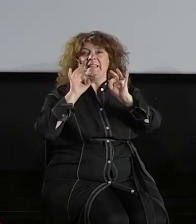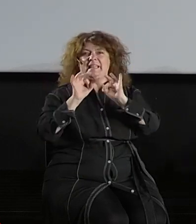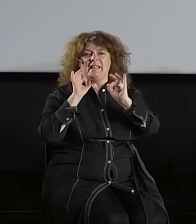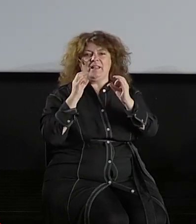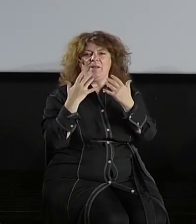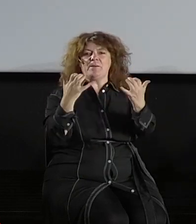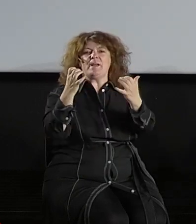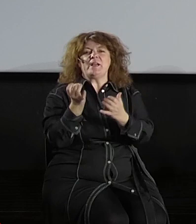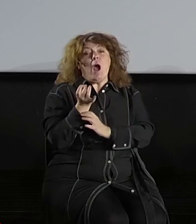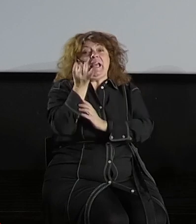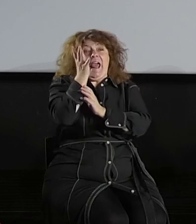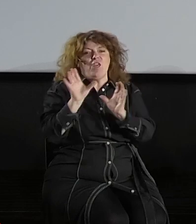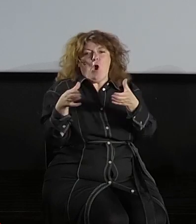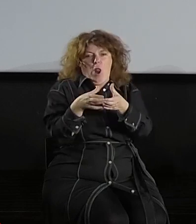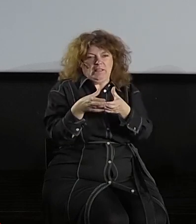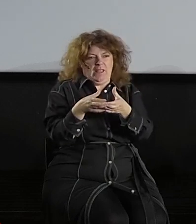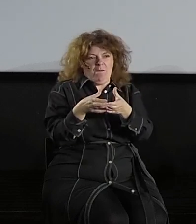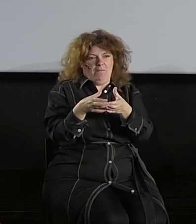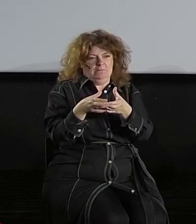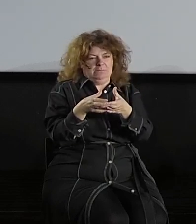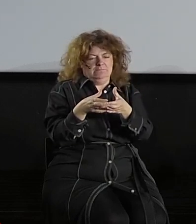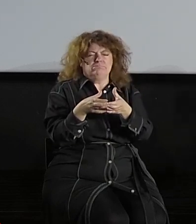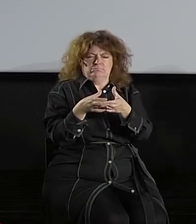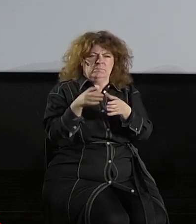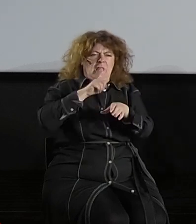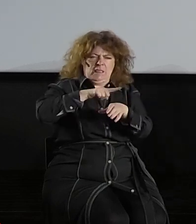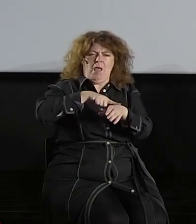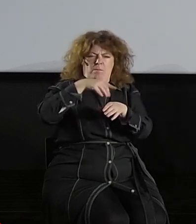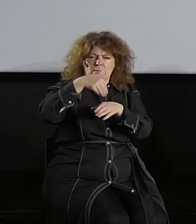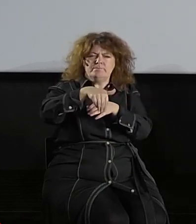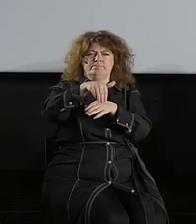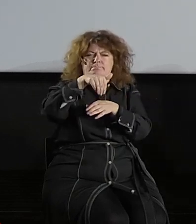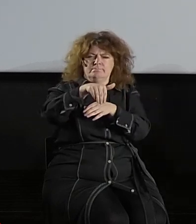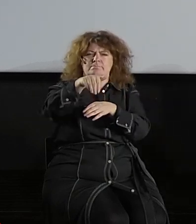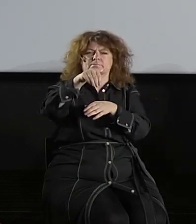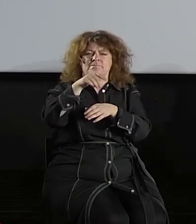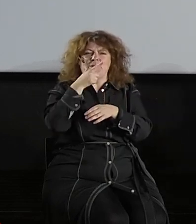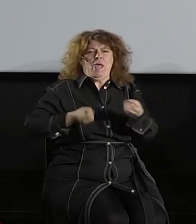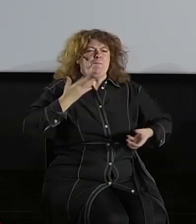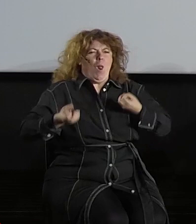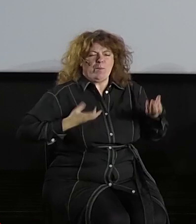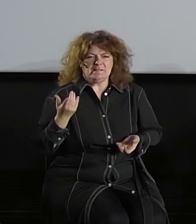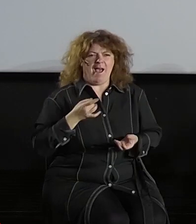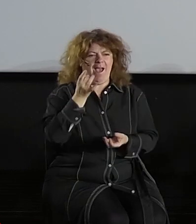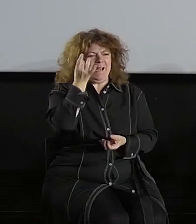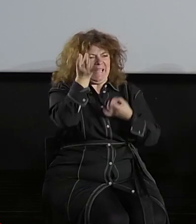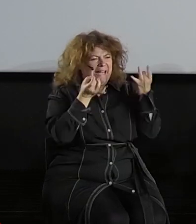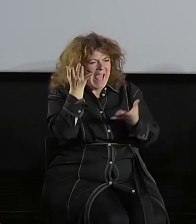creación colectiva Entonces hubo un tiempo largo de de de improvisar de crear de que nos pedían propuestas